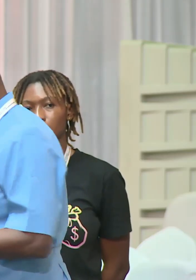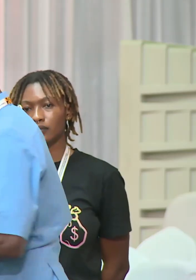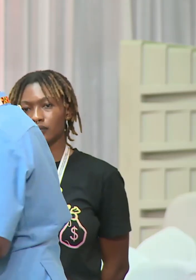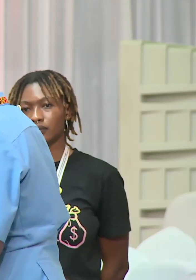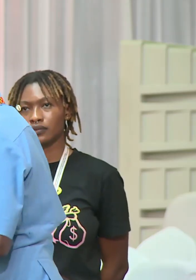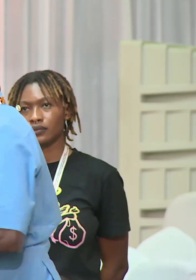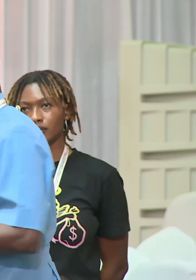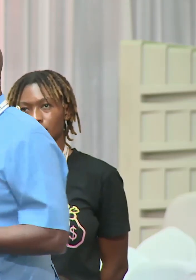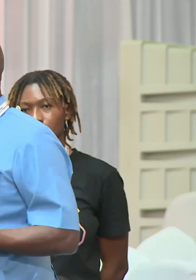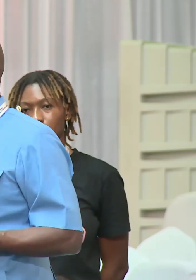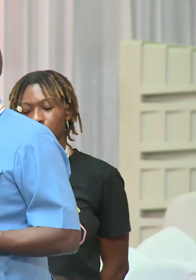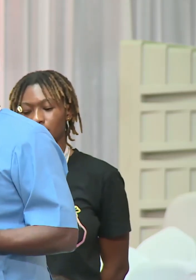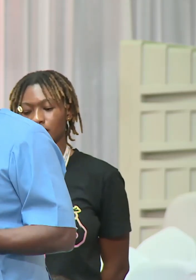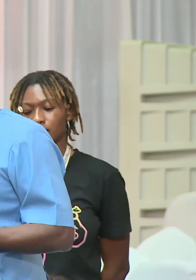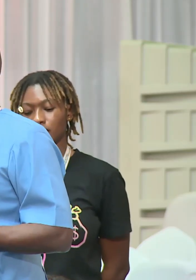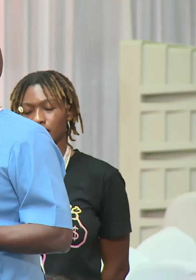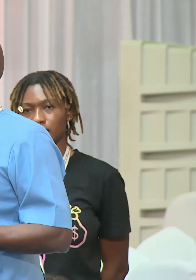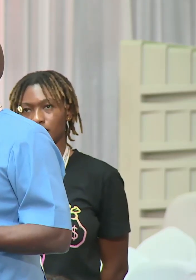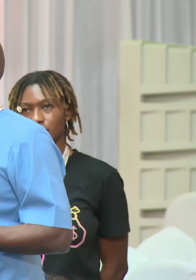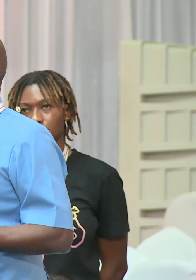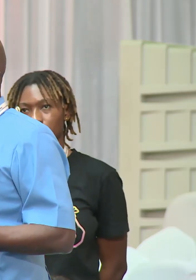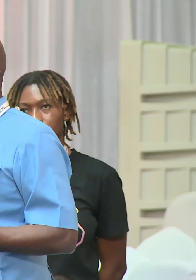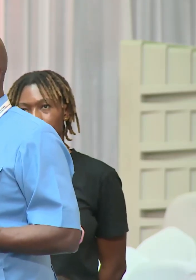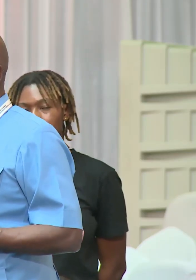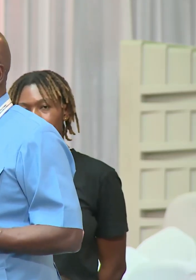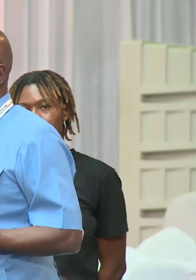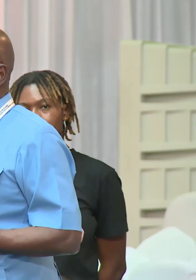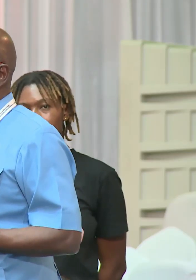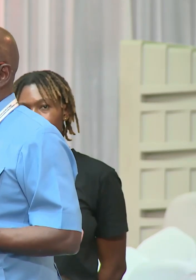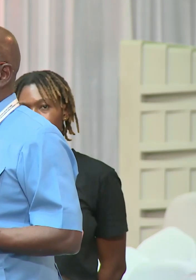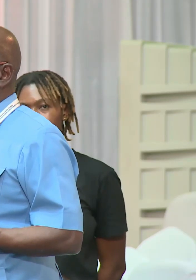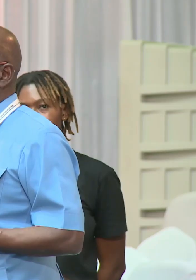comment on appelle, HPV, est crucial.